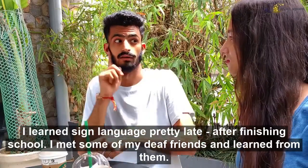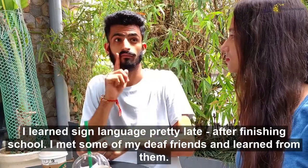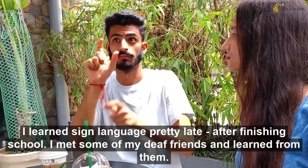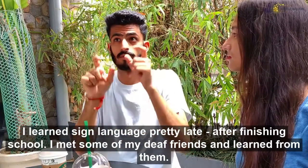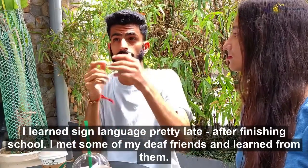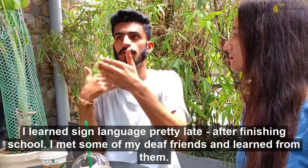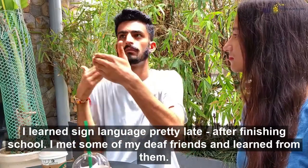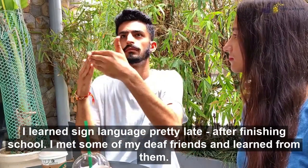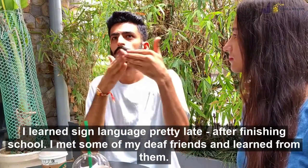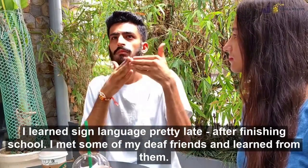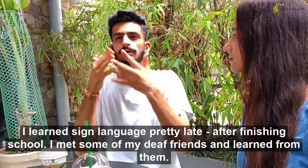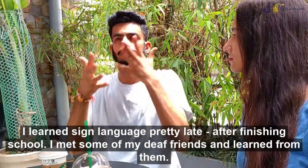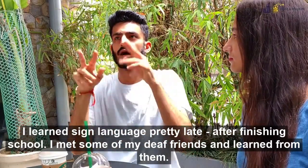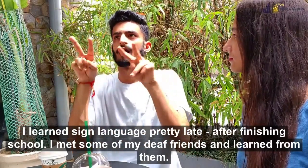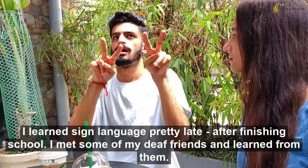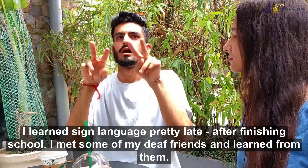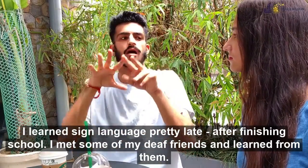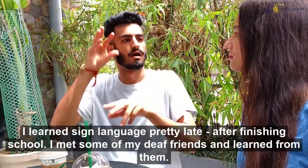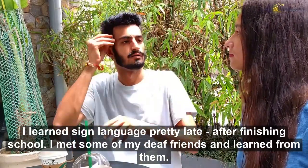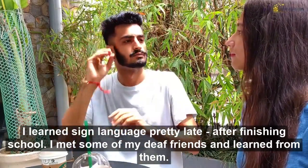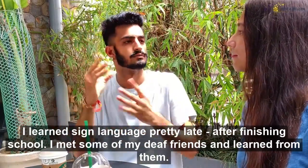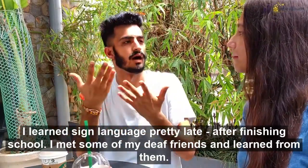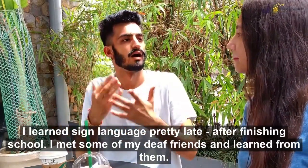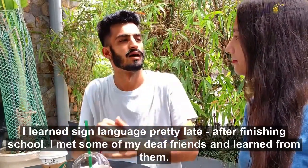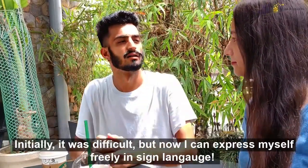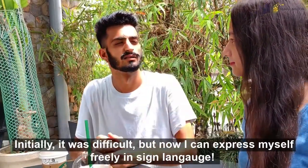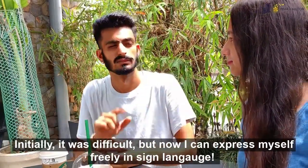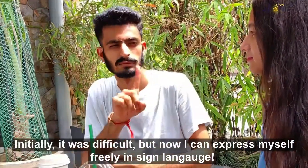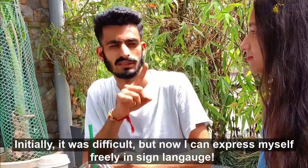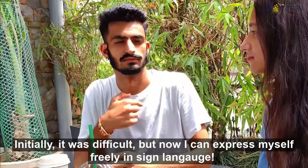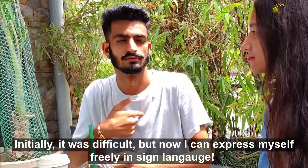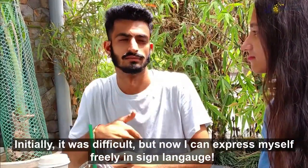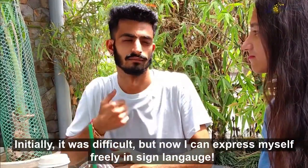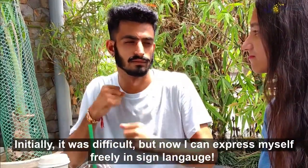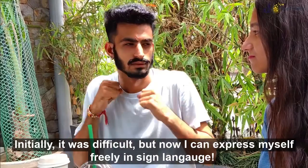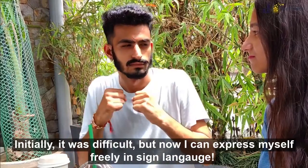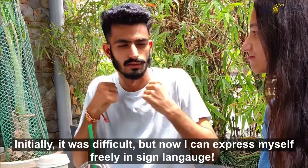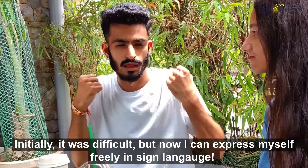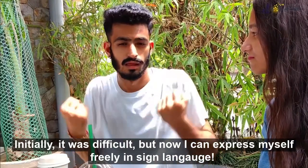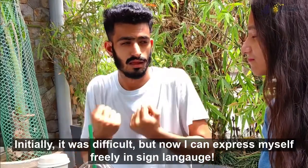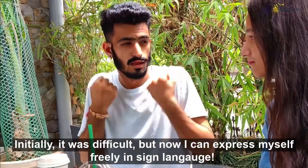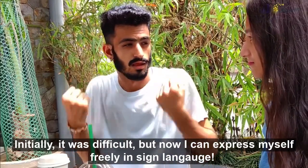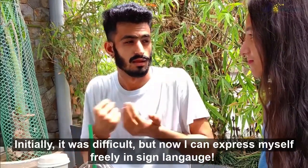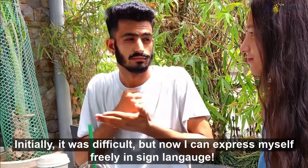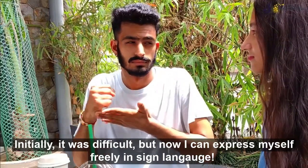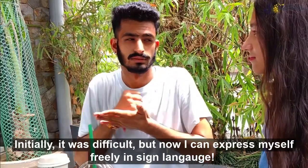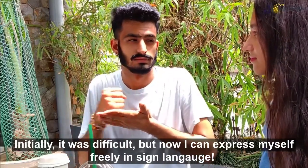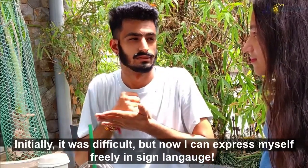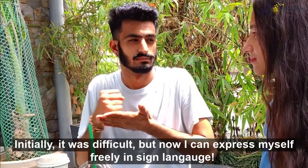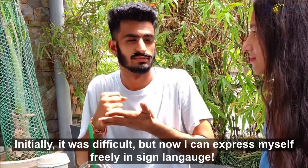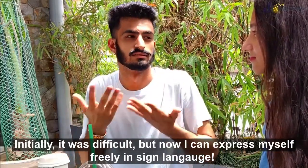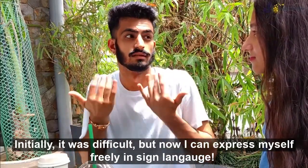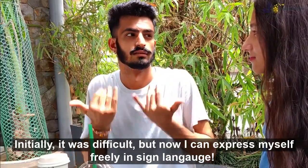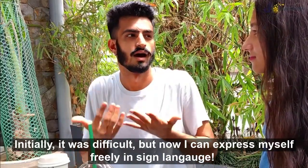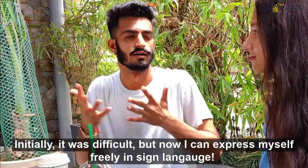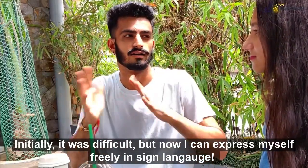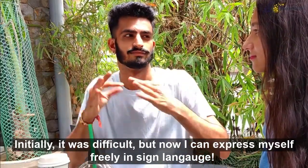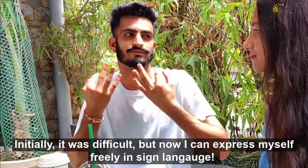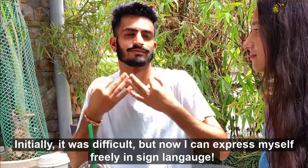खतम करने के बाद मैं बदिर दोस्तों से मिला और उनसे मैंने सांकेतिक भाषा सीखी, शुरुवात में बहुत ही मुश्किल था, लेकिन दिरे-दिरे मैंने इसको